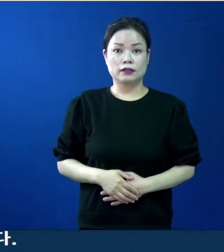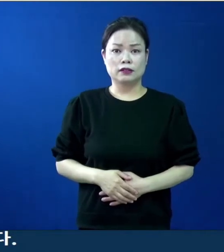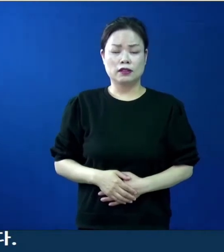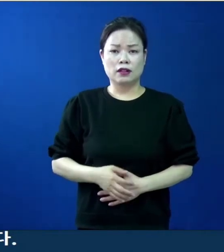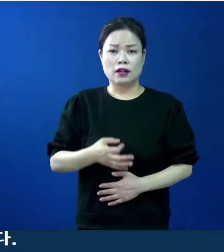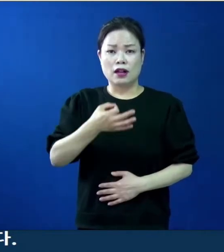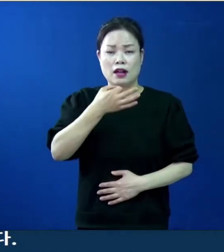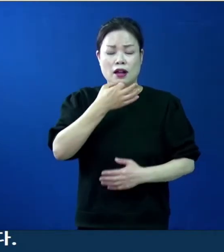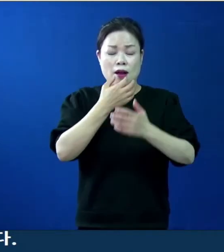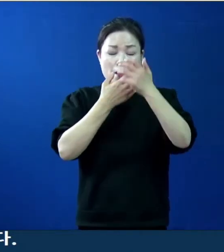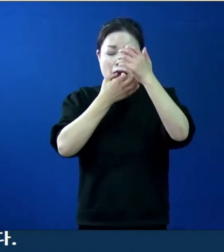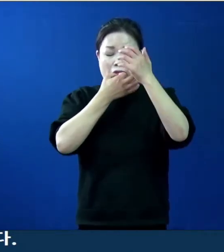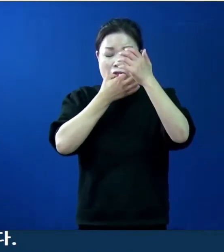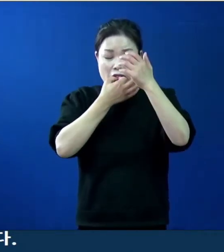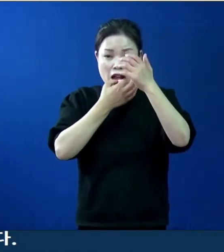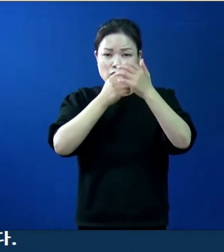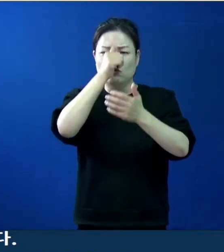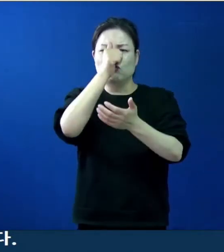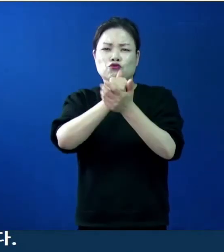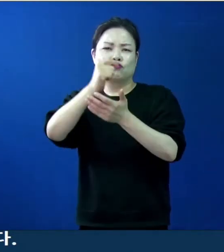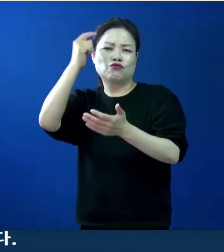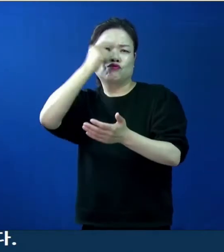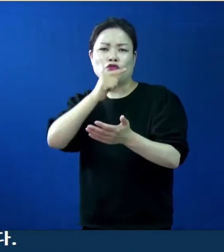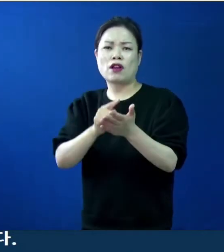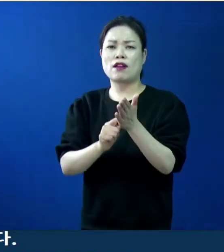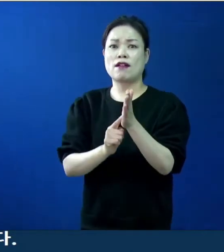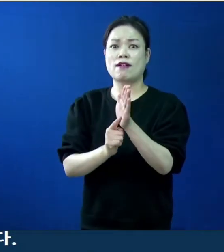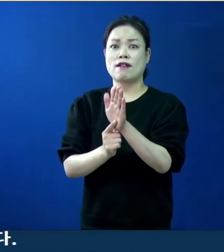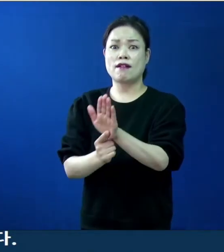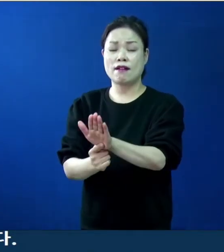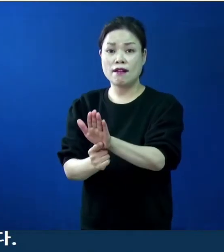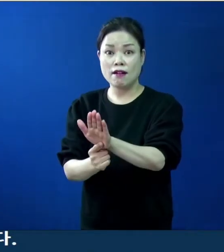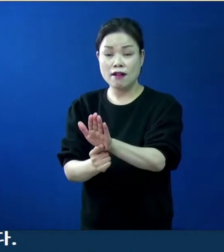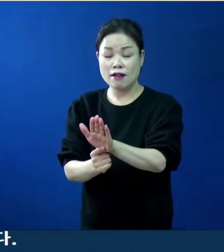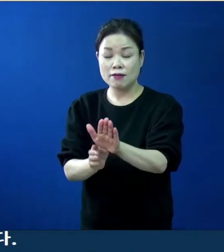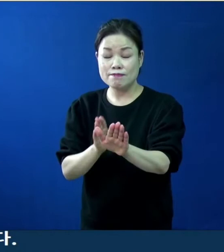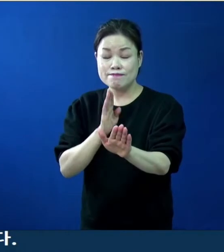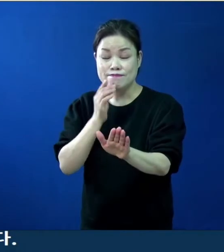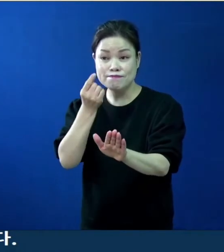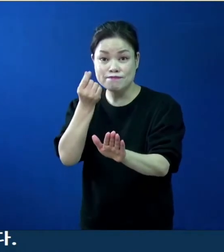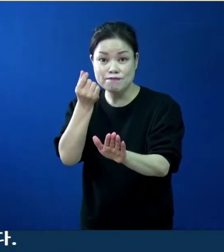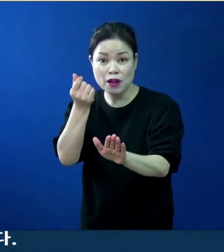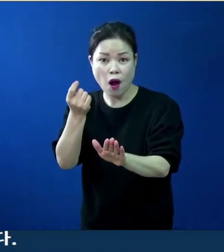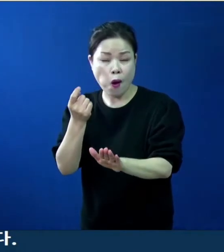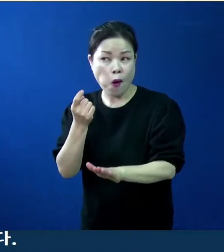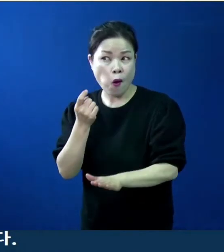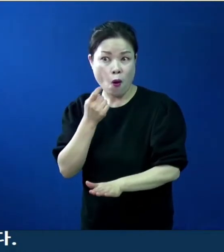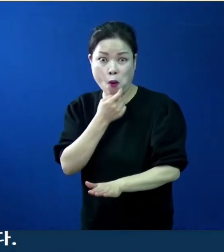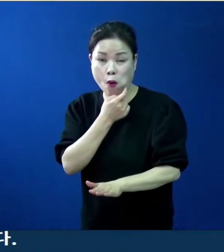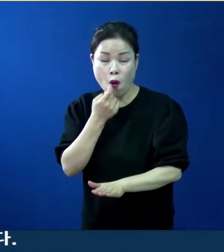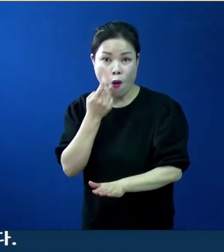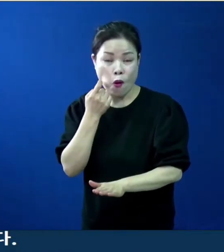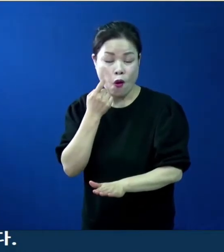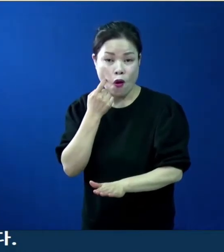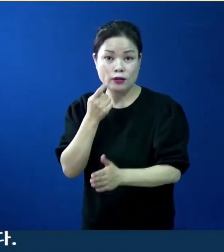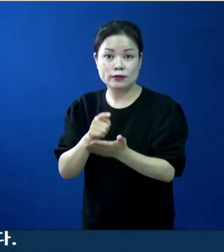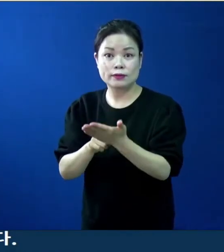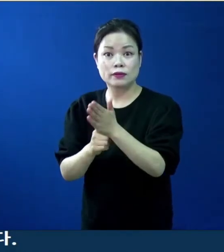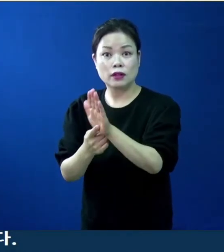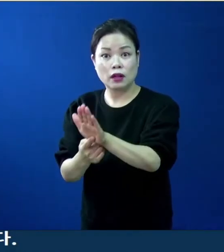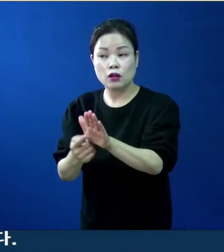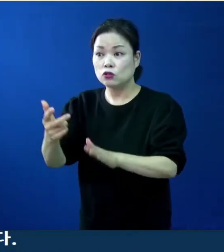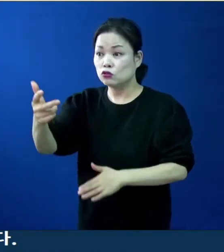탐욕이 결국 여러분 죄악의 행동으로 나타납니다. 정말 그럴듯한 거짓말로 나타납니다.